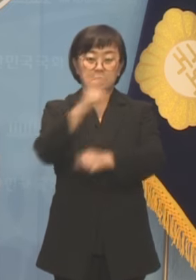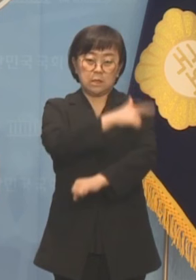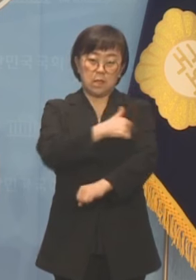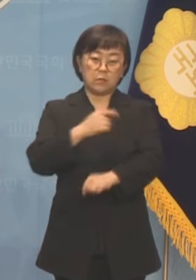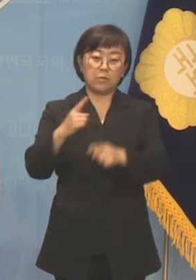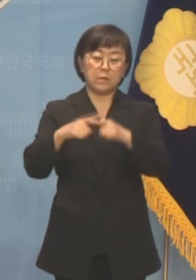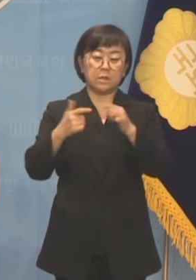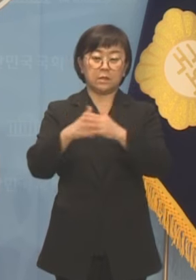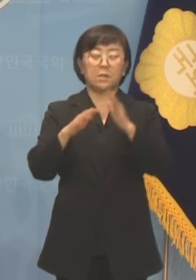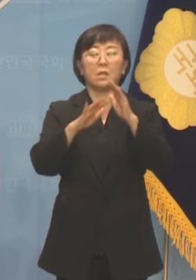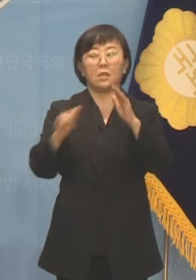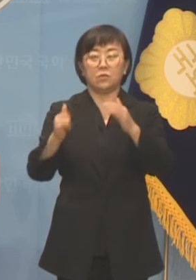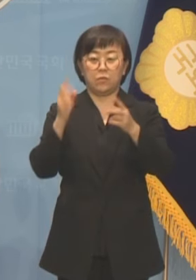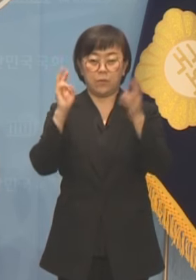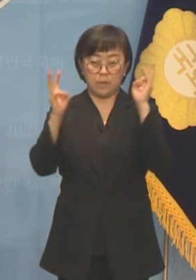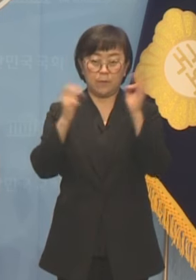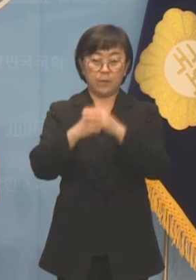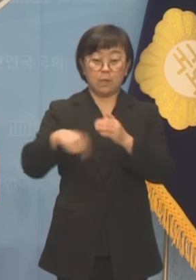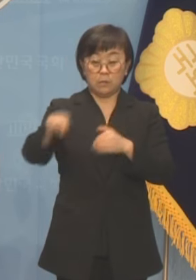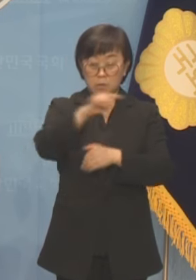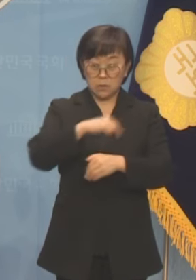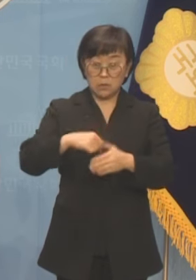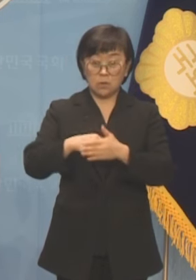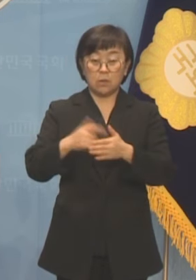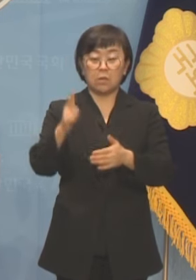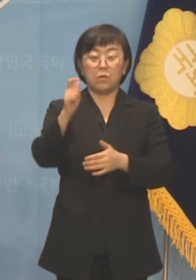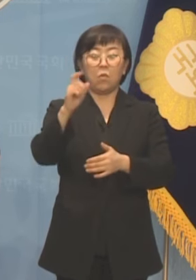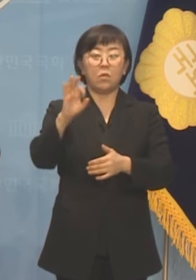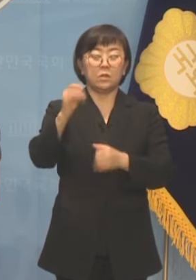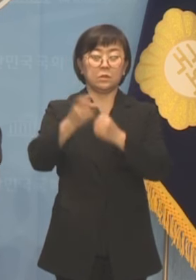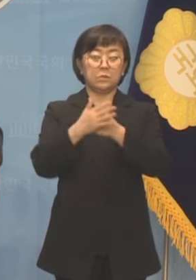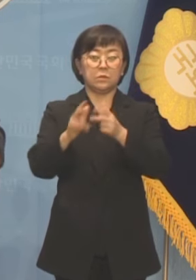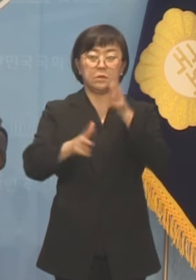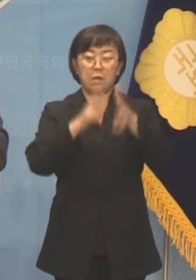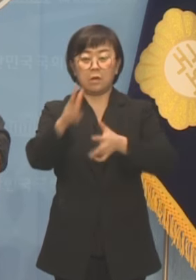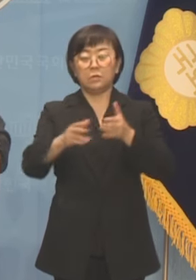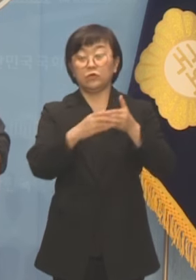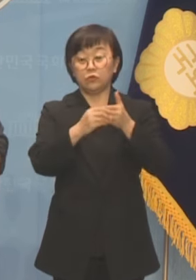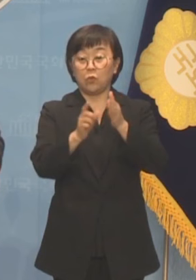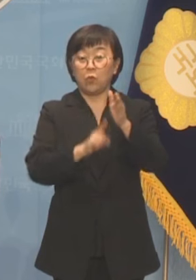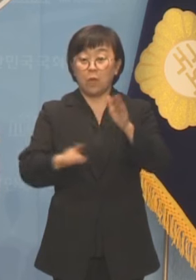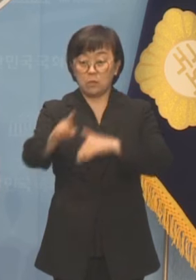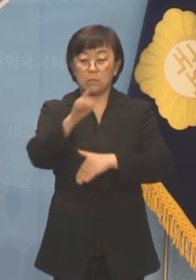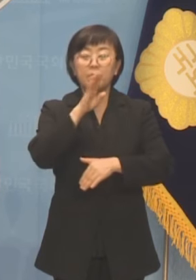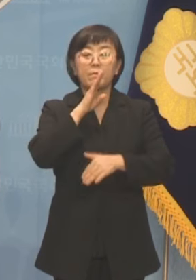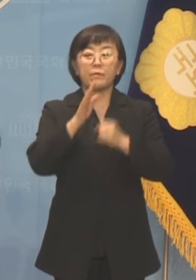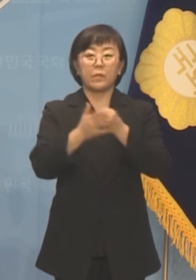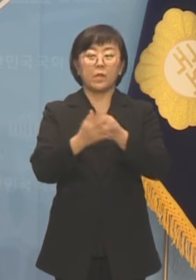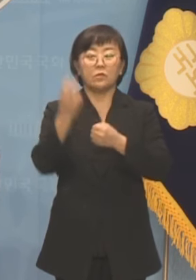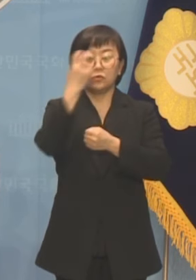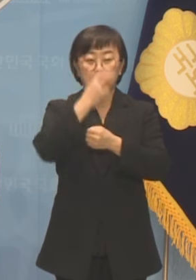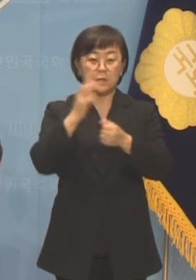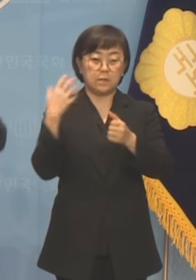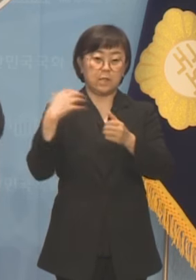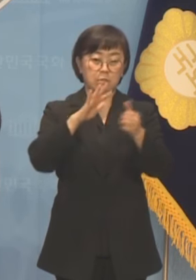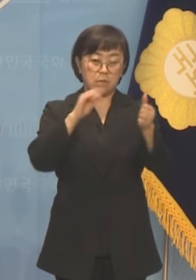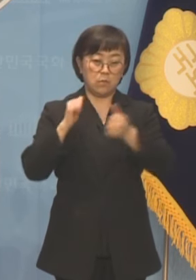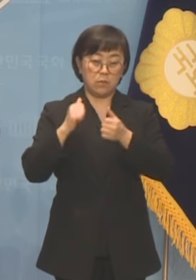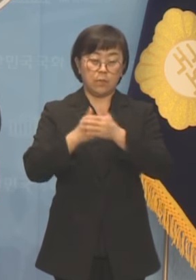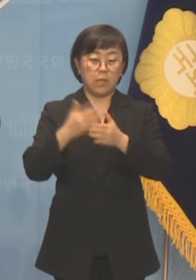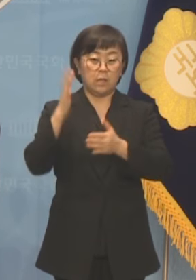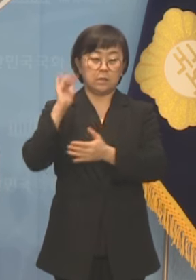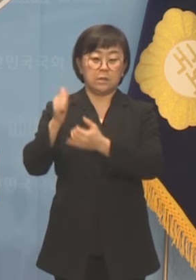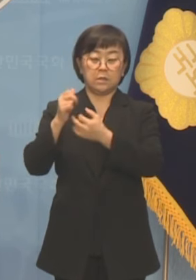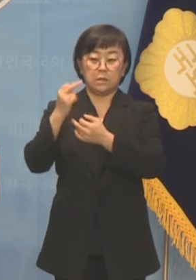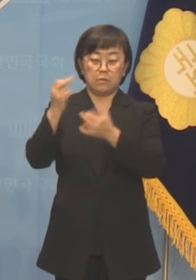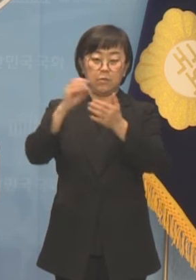사이고 가족회 사지 않습니까 그분들이 공지 사업을 주도했다는 걸 뻔히 알 수 있는데 수사 책임자 불러 들리더니 최현수